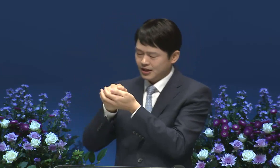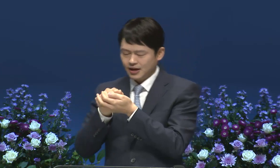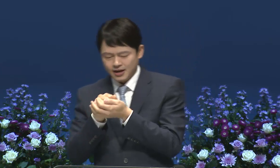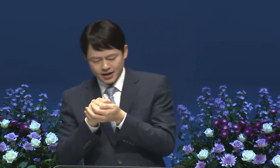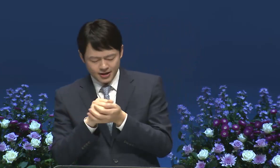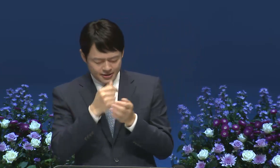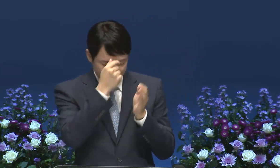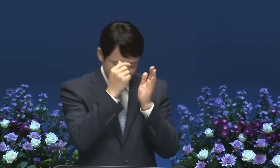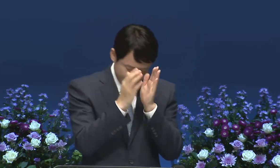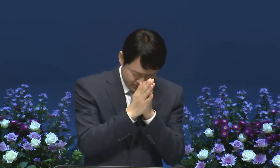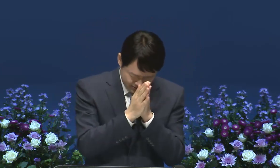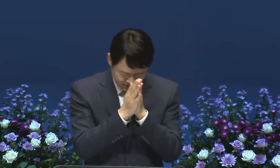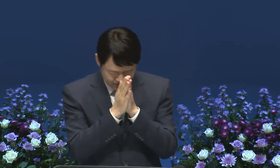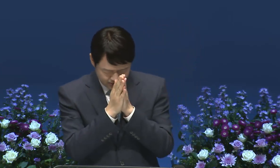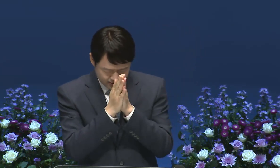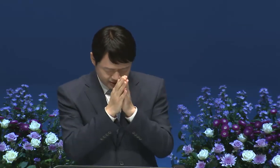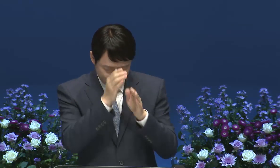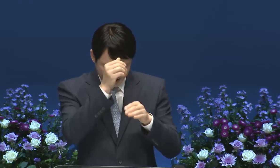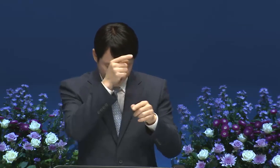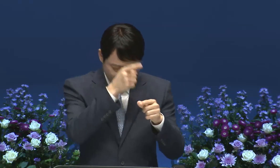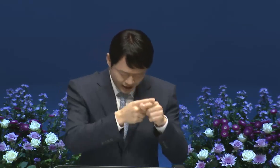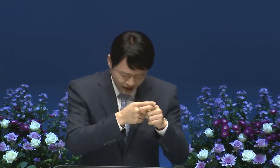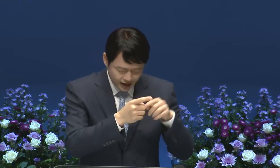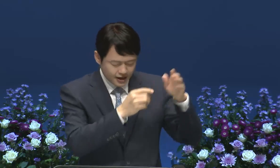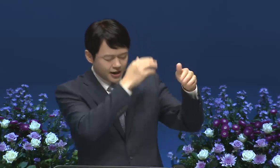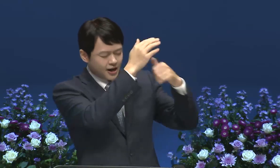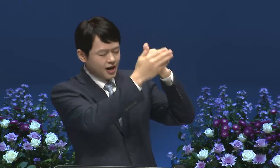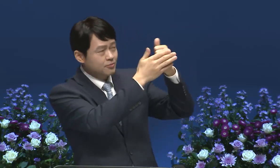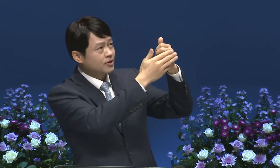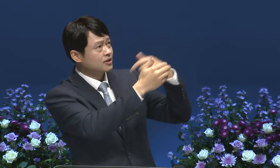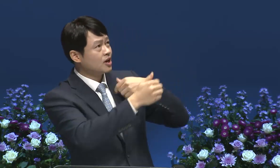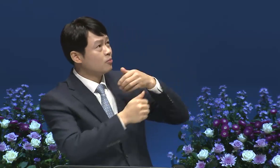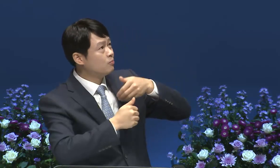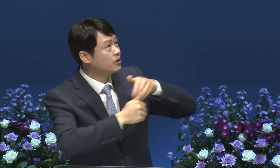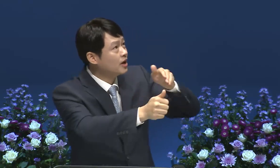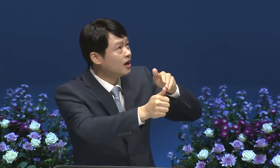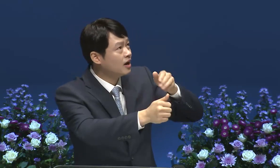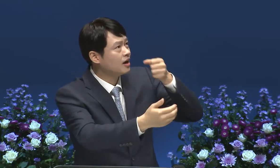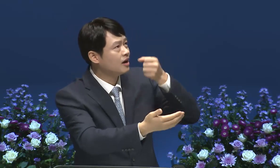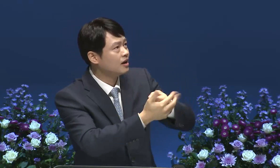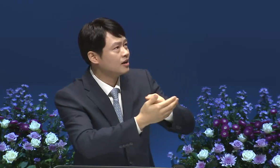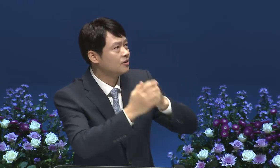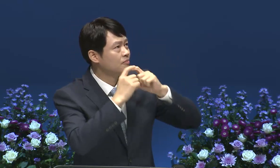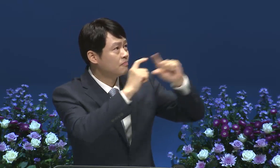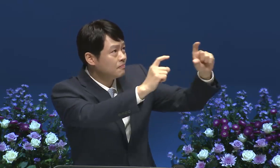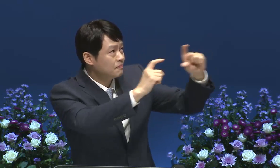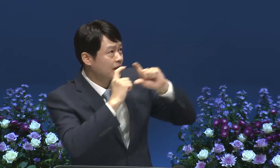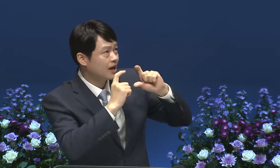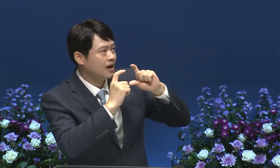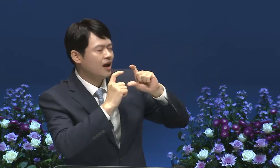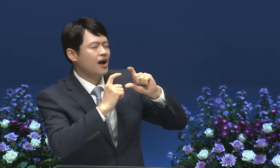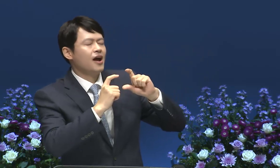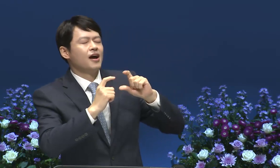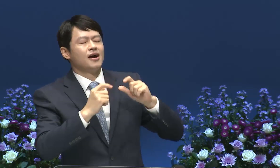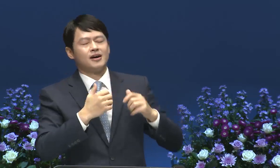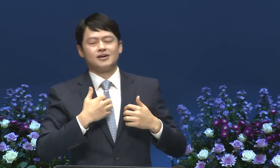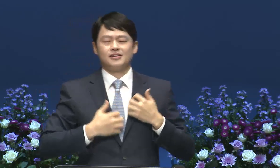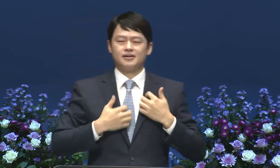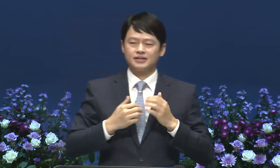대한 비전을 저에게 심어주셨습니다. 그러면서 팔라완 현장이 진짜 하나님이 나를 보내시는 현장인지 다시